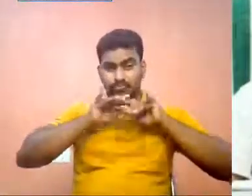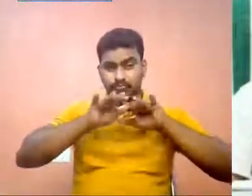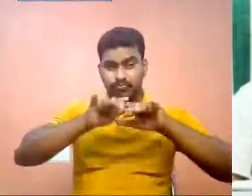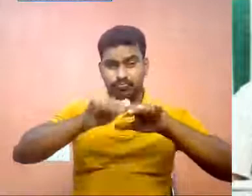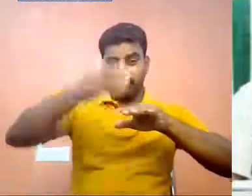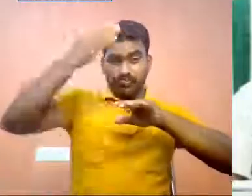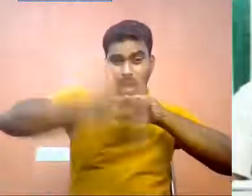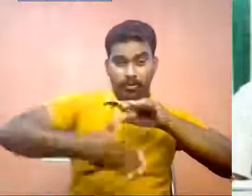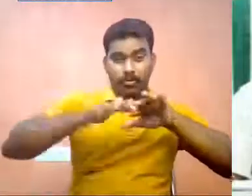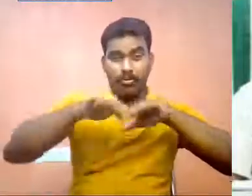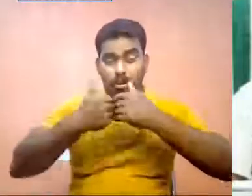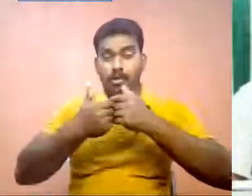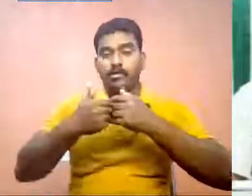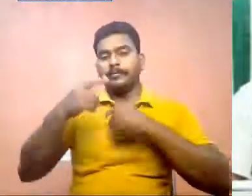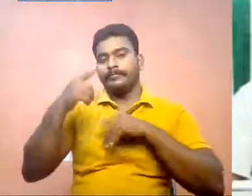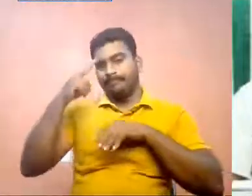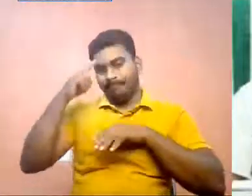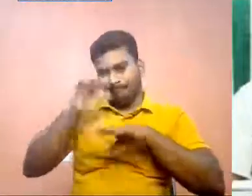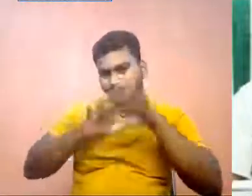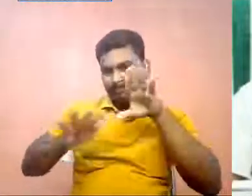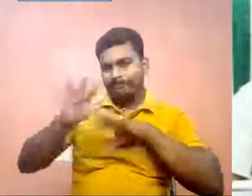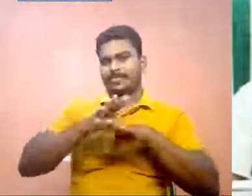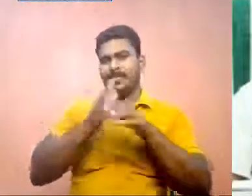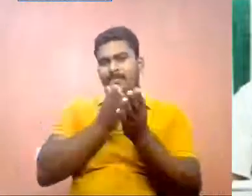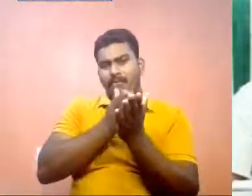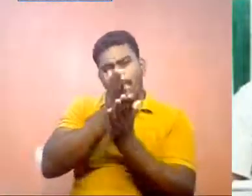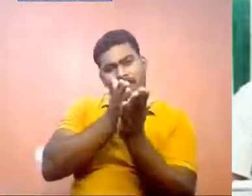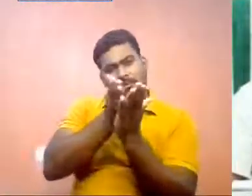നമ്മുടെ മാസ്ക് ഉപയോഗങ്ങളിൽ